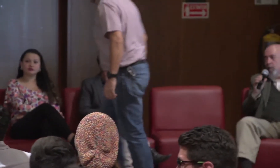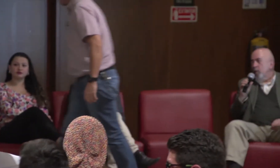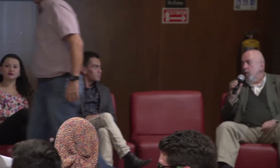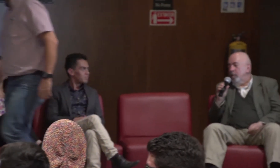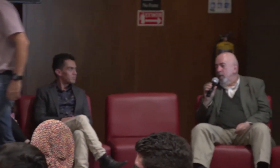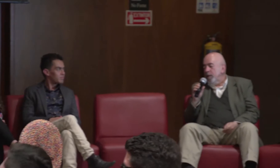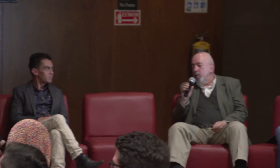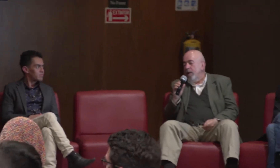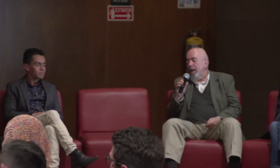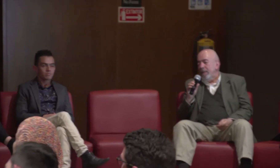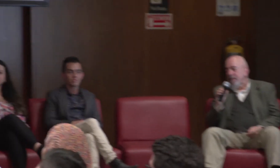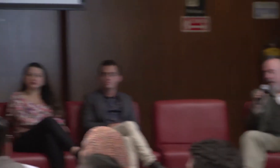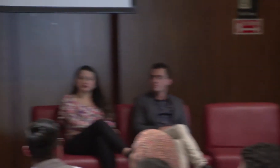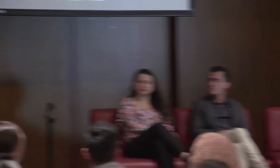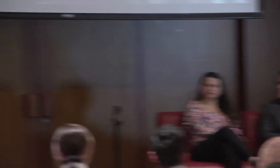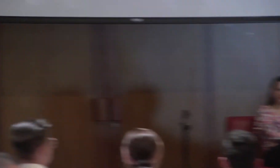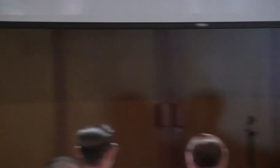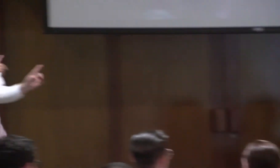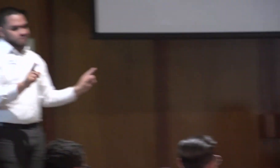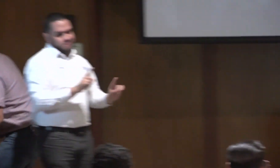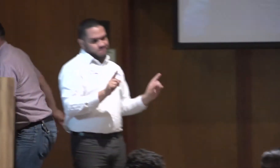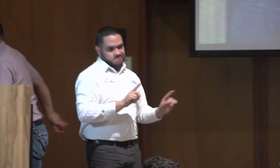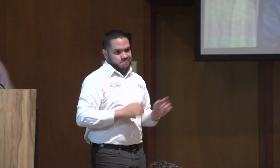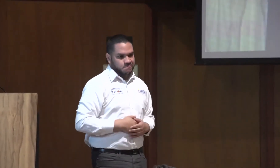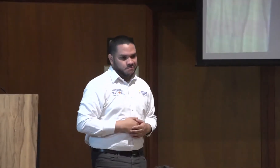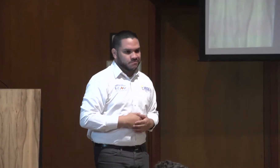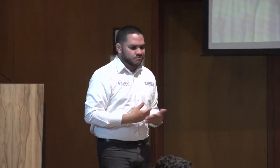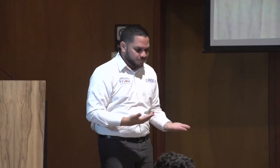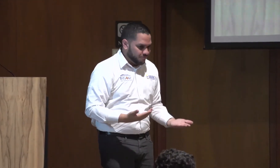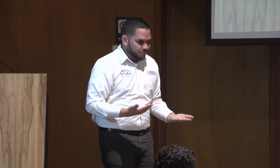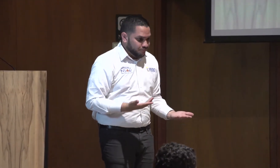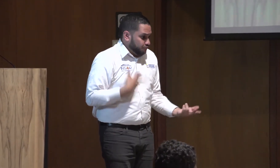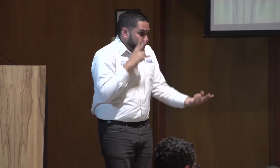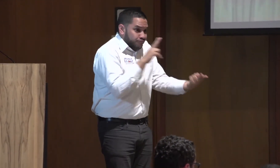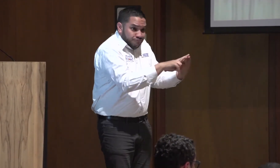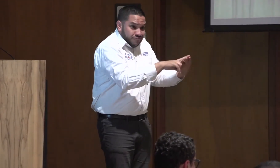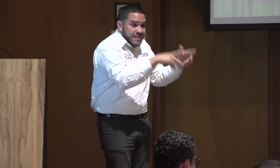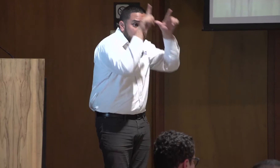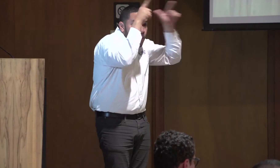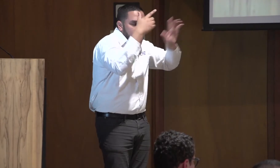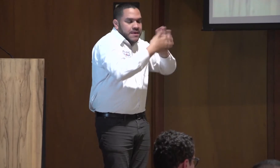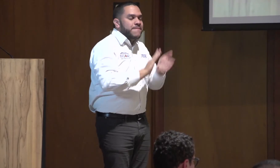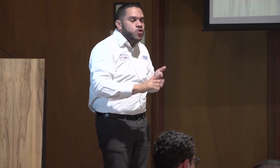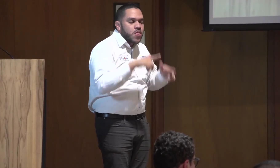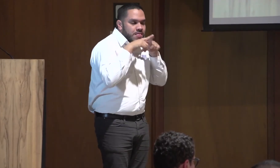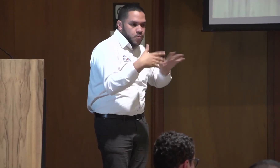Yo no estoy en capacidad de responder esa pregunta porque no conozco el lenguaje de señas, la lengua de